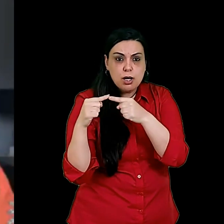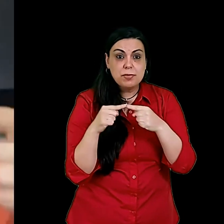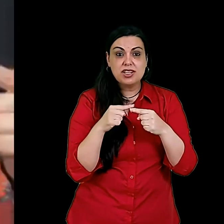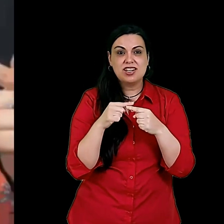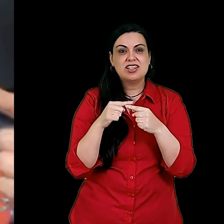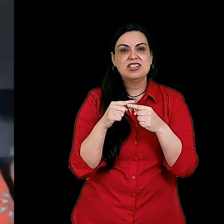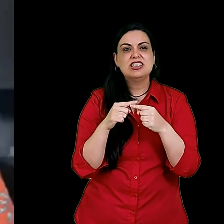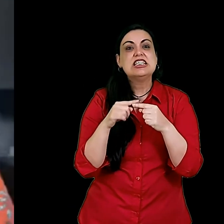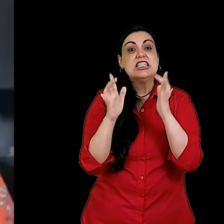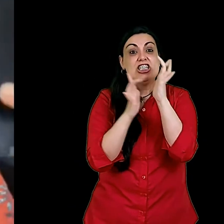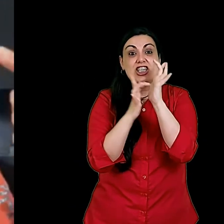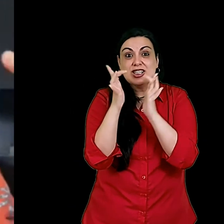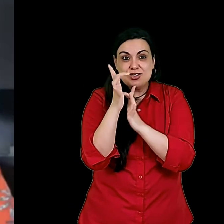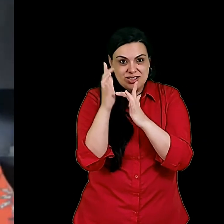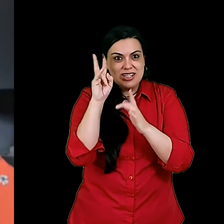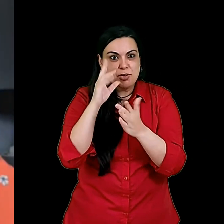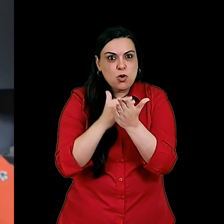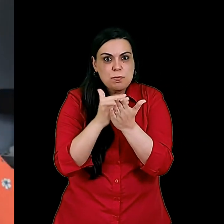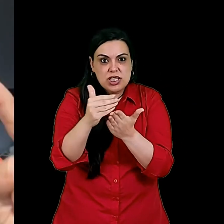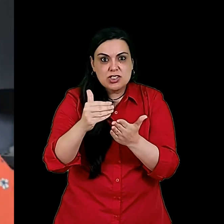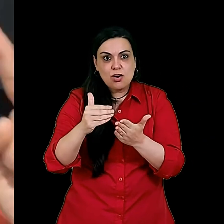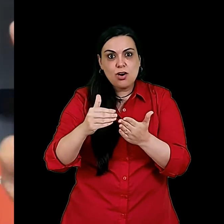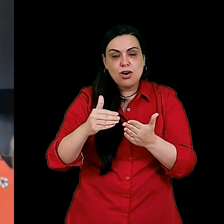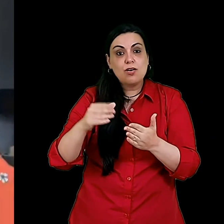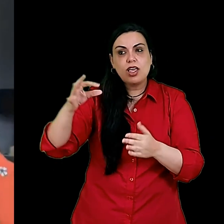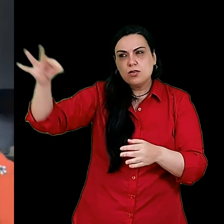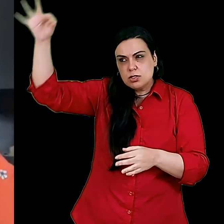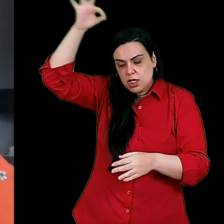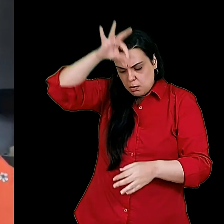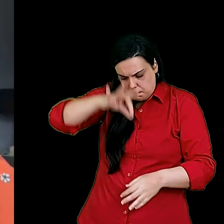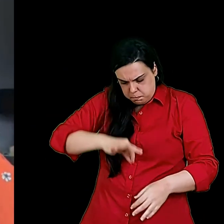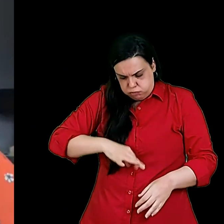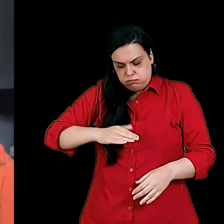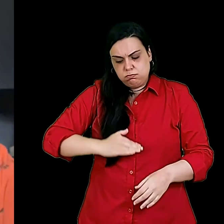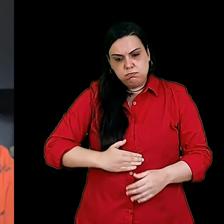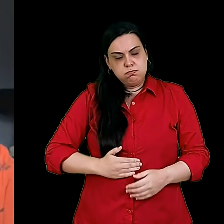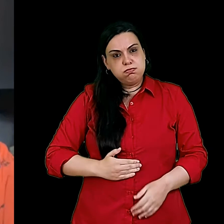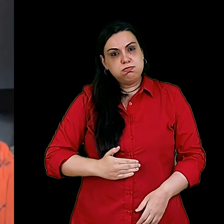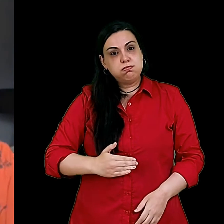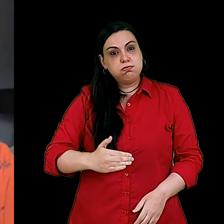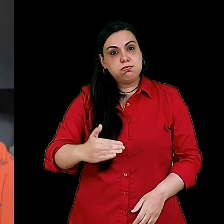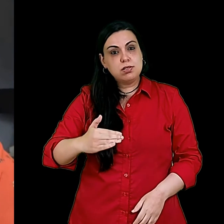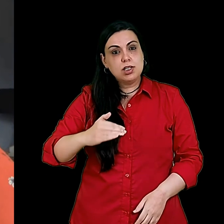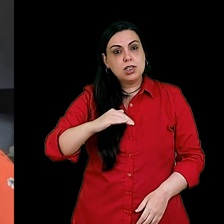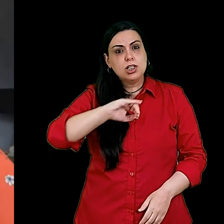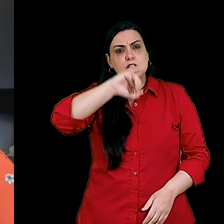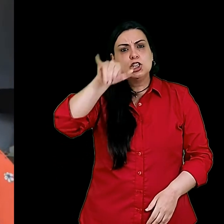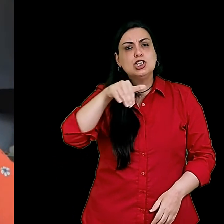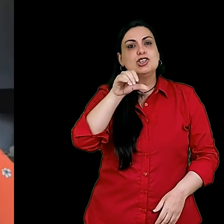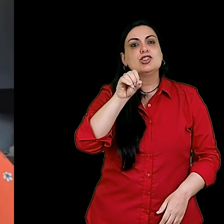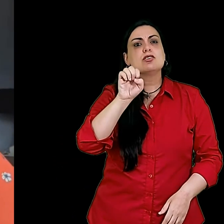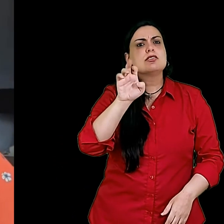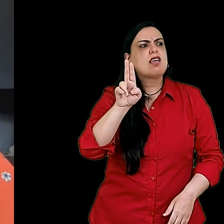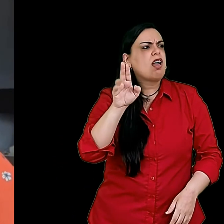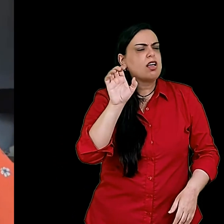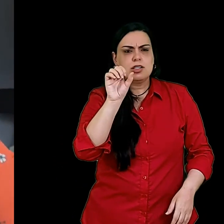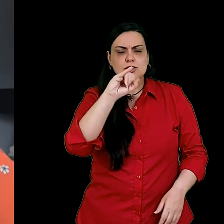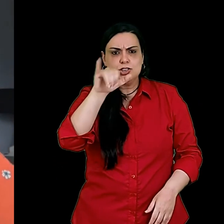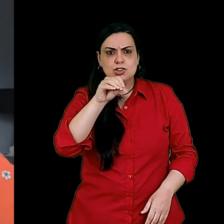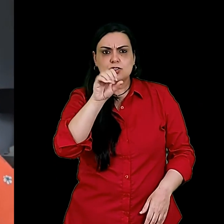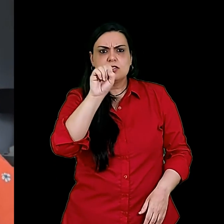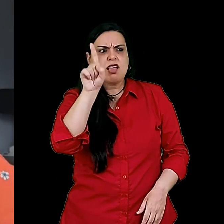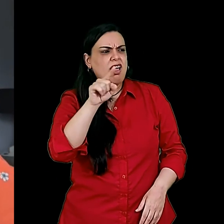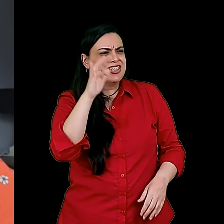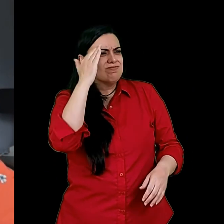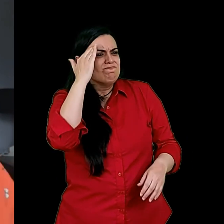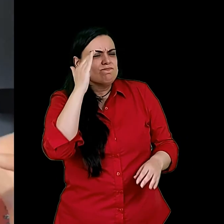família, que é aceitação, concordância. Quando Jesus começou a ser gerado no ventre de Maria, José de pronto não